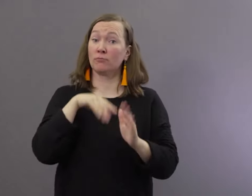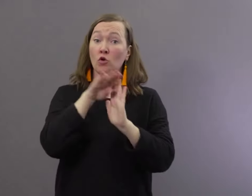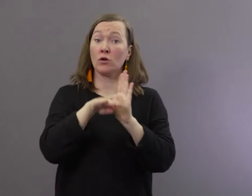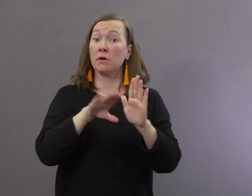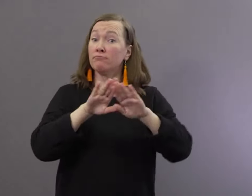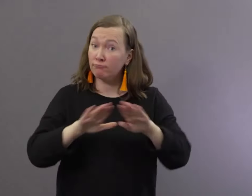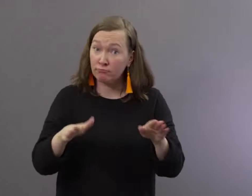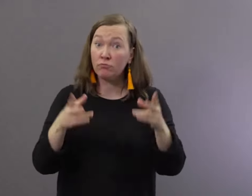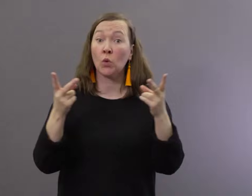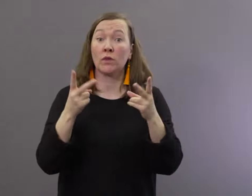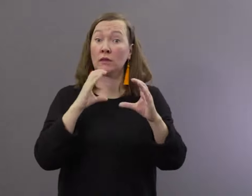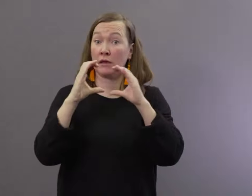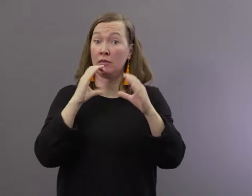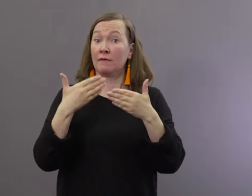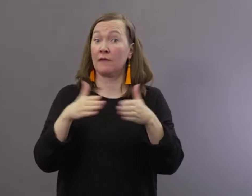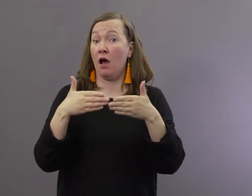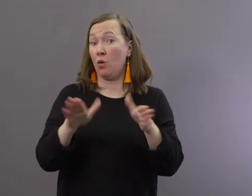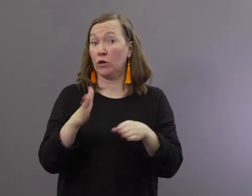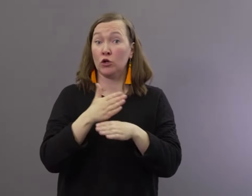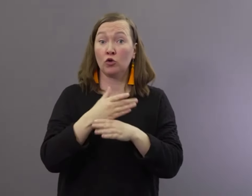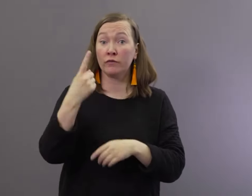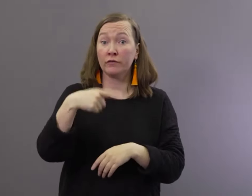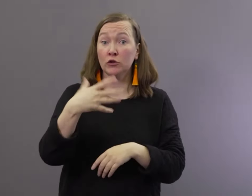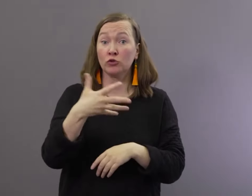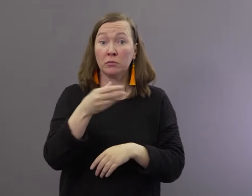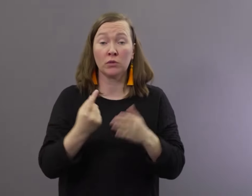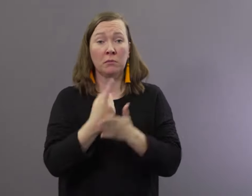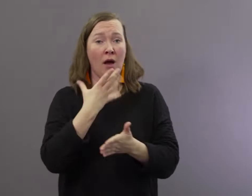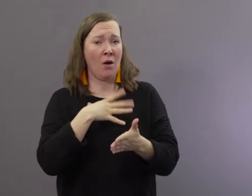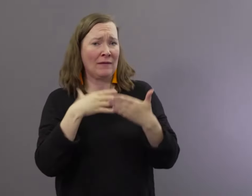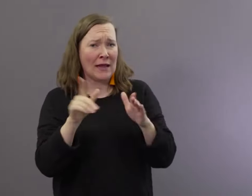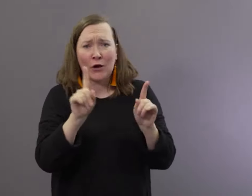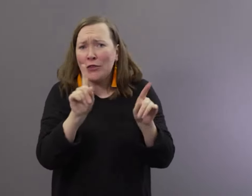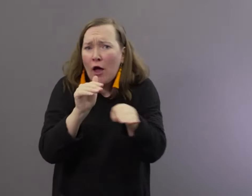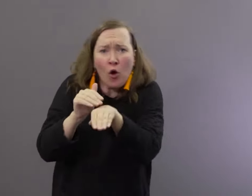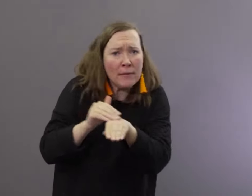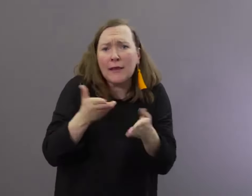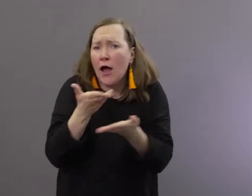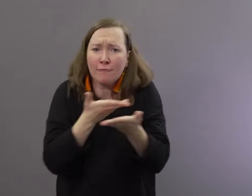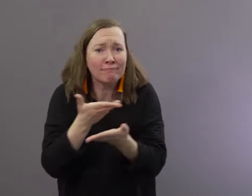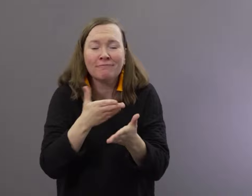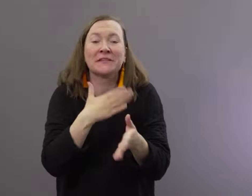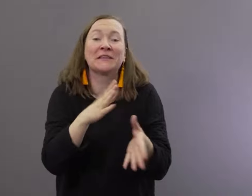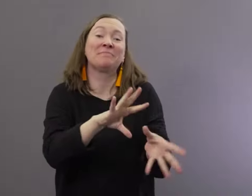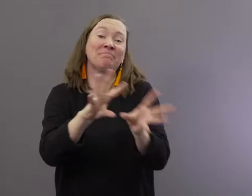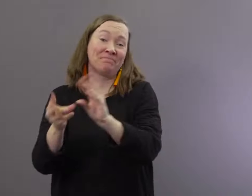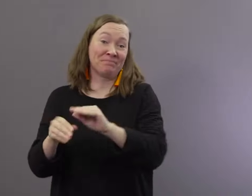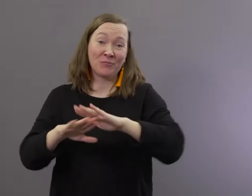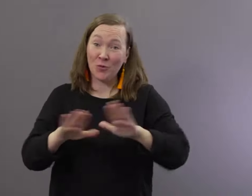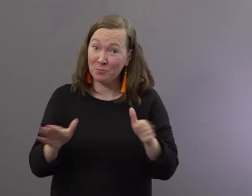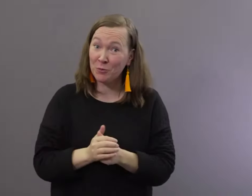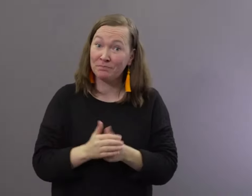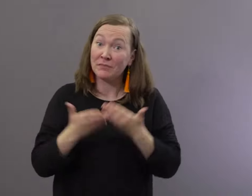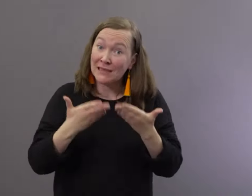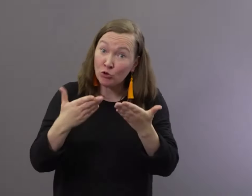läpikäyneet ohjelmamme. Kuitenkin chat jää vielä auki noin 15 minuutiksi, jos haluatte vielä jotain